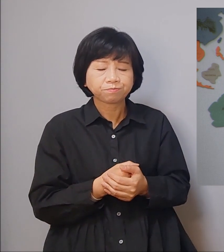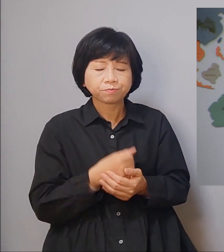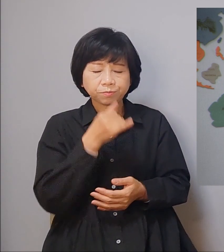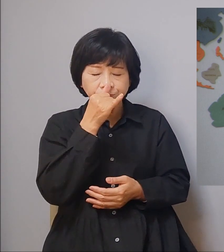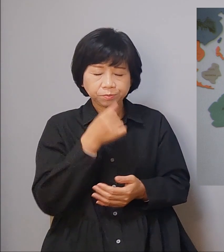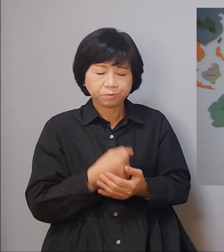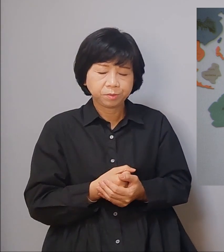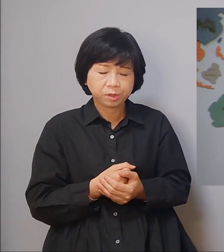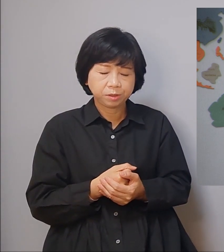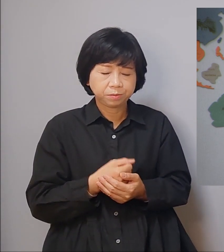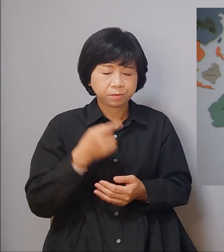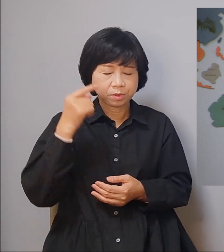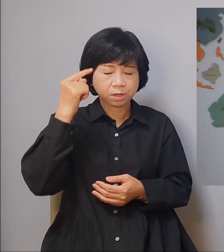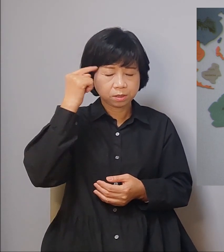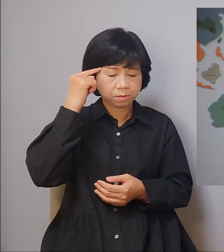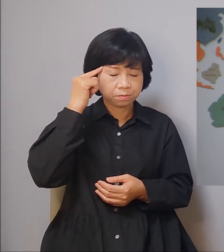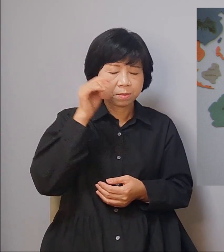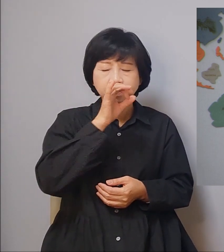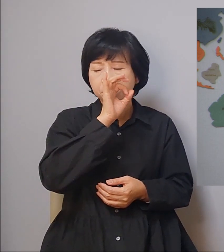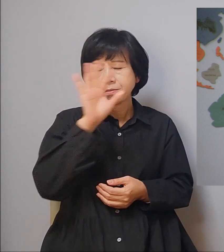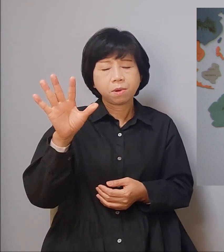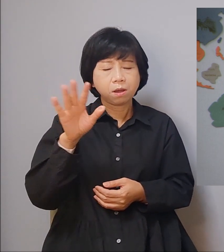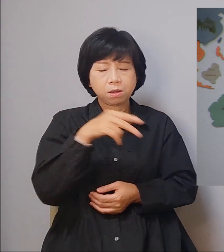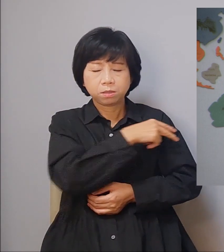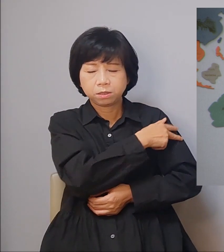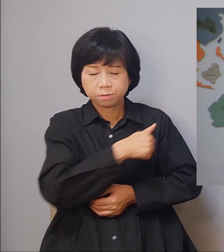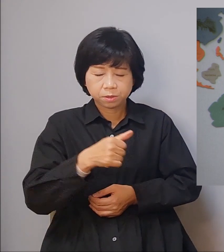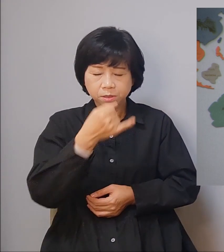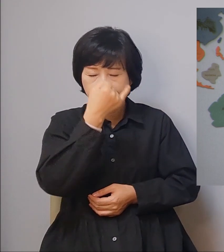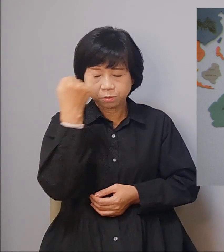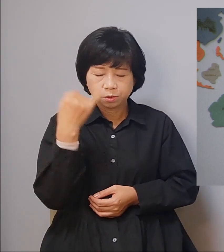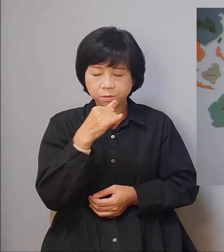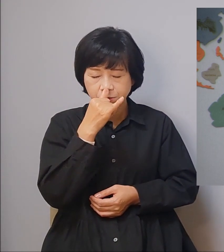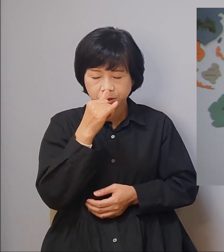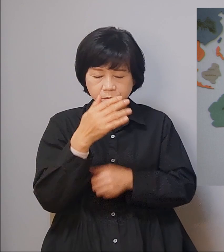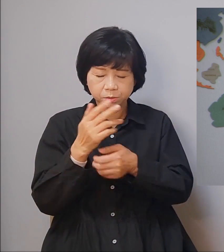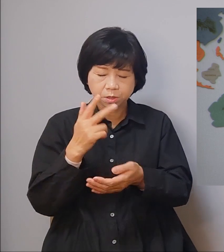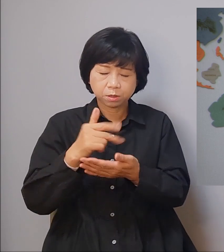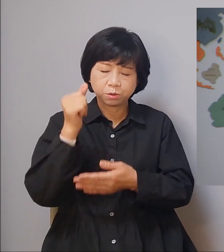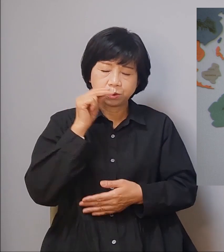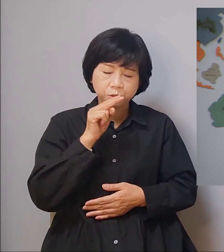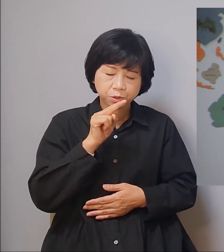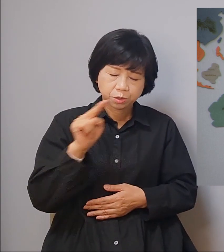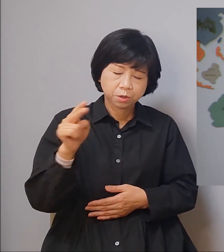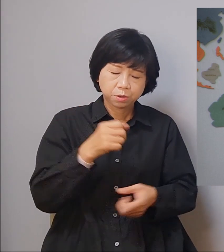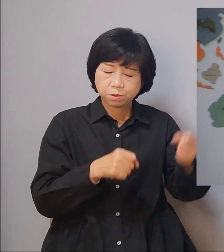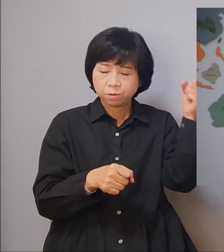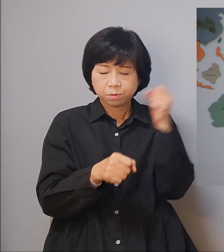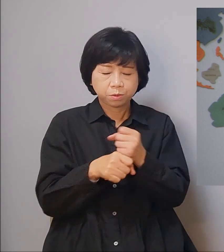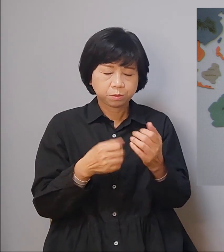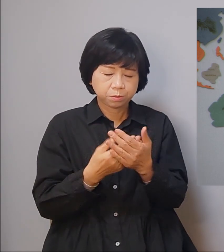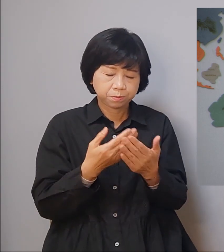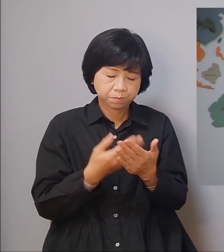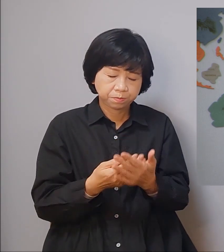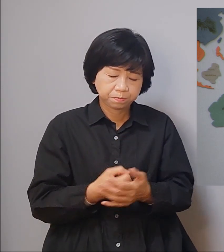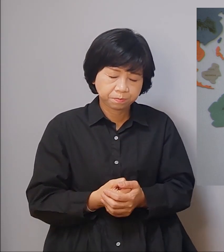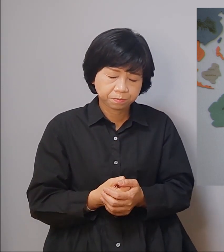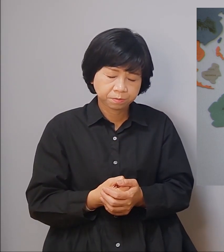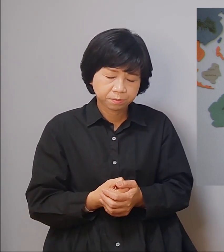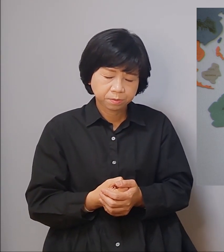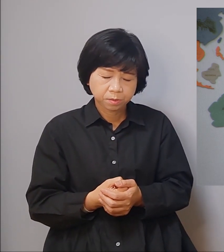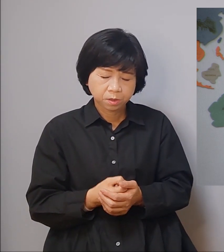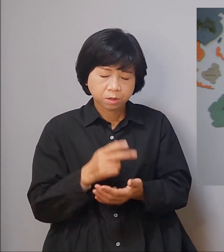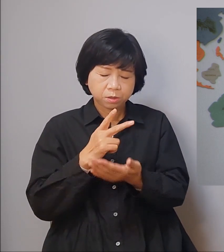없어서 힘들어하시는 우리 장로님 집사님도 계십니다. 주여 간구하오니 회복시켜